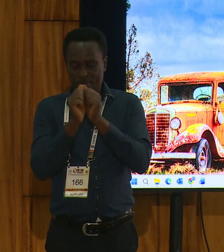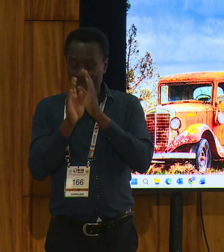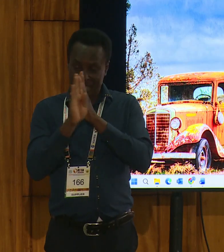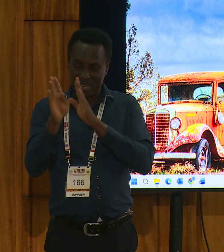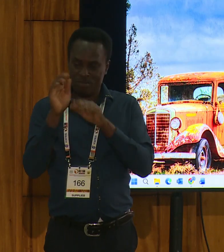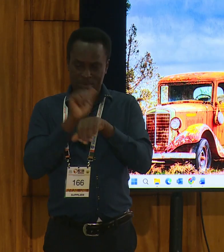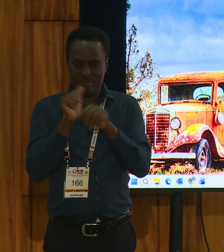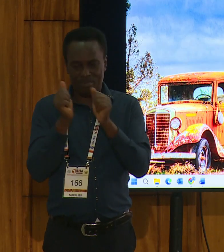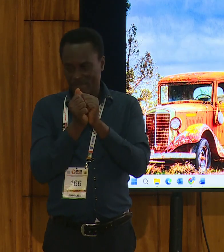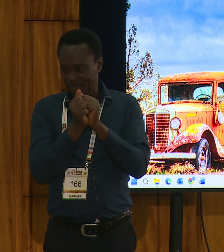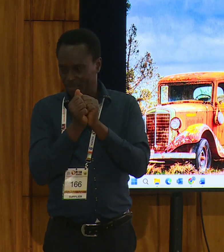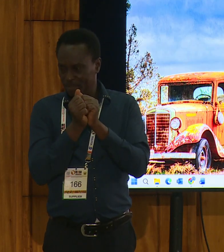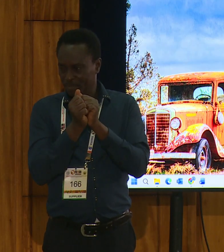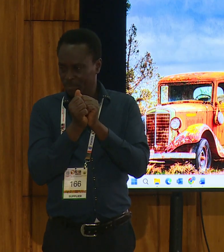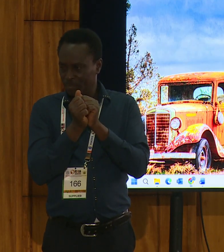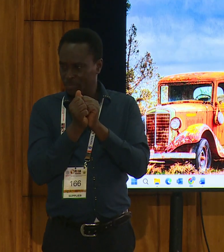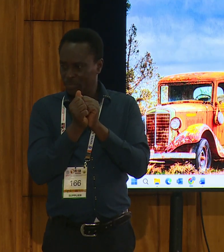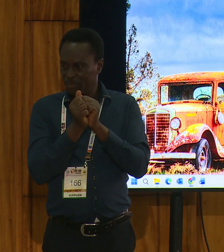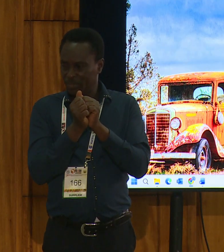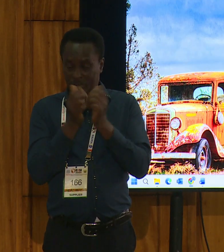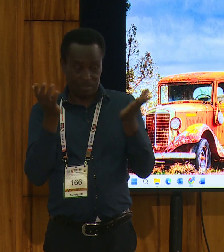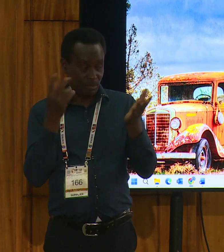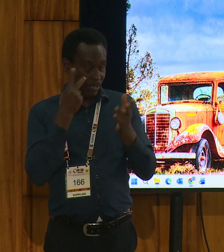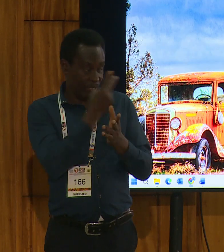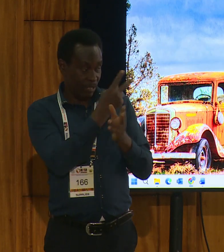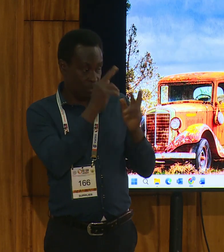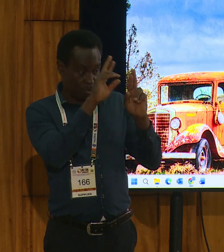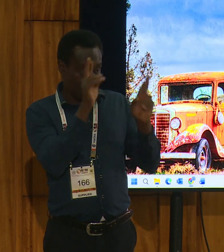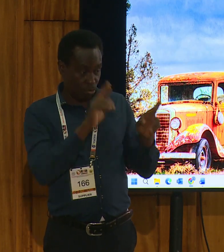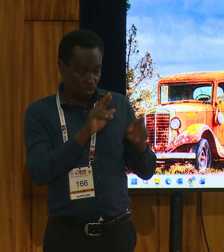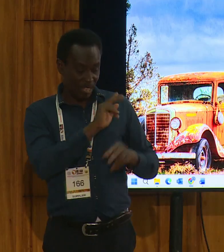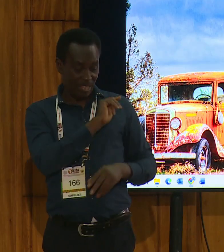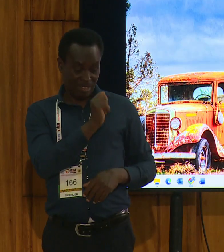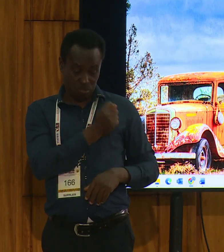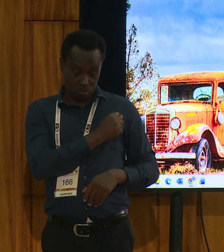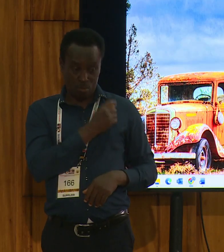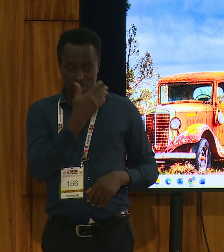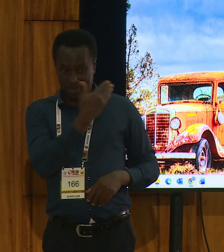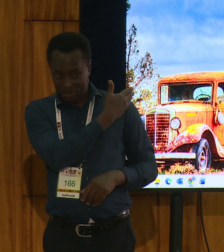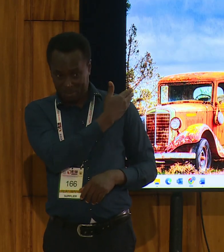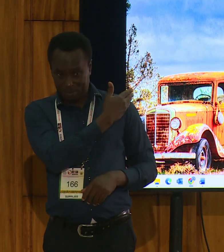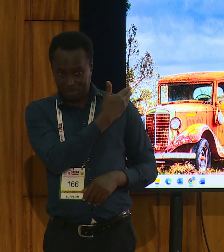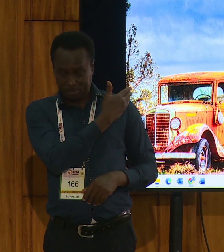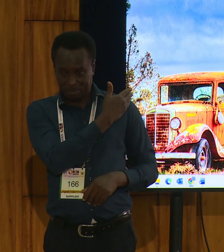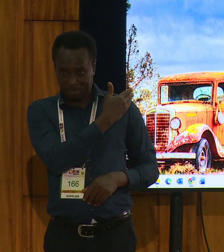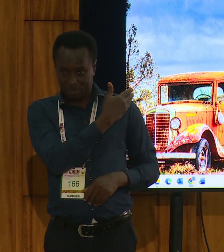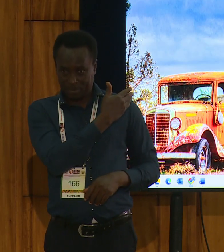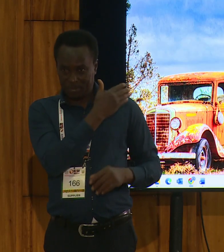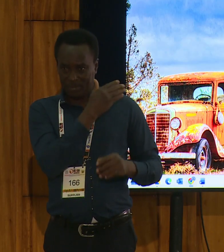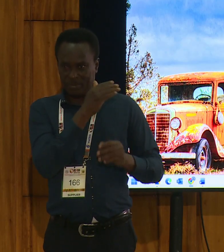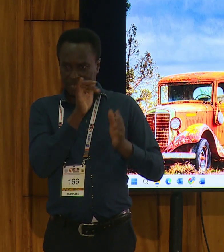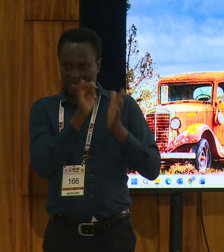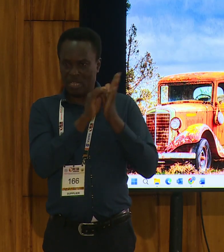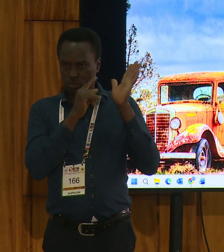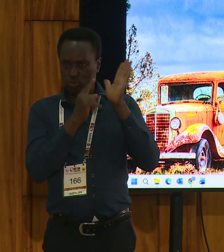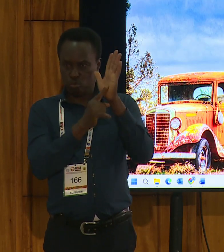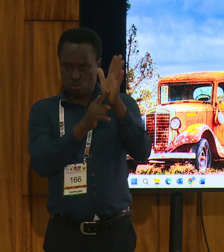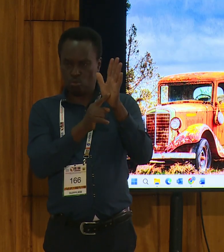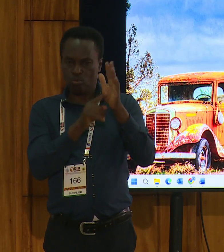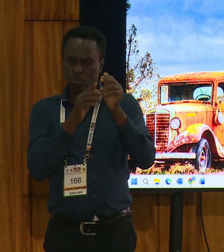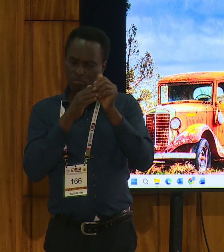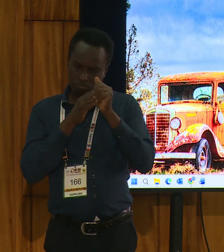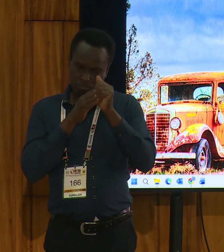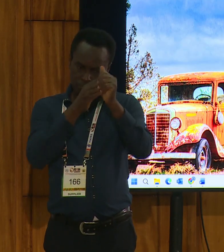les autorités de santé. Ici, l'exemple des 2 sites du Togo sont assez élogieux. On a vu les pourcentages de réussite,